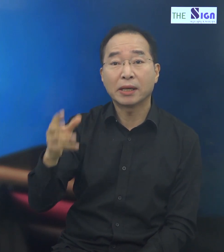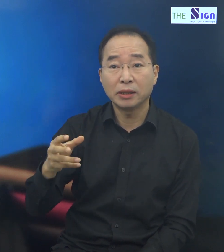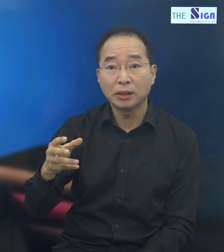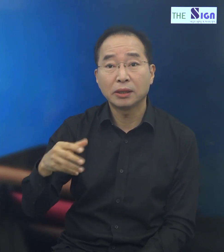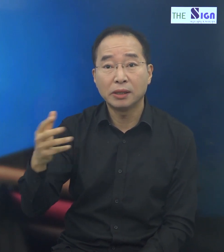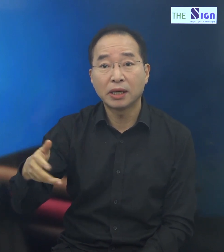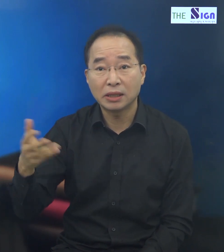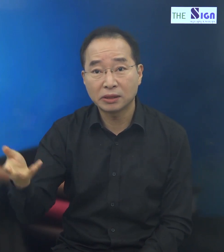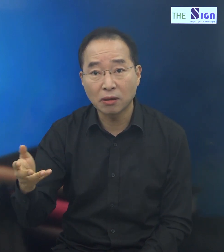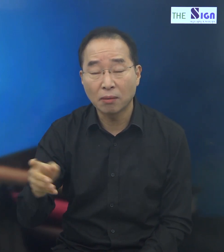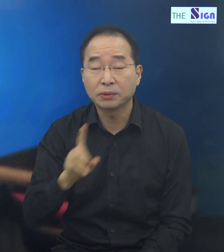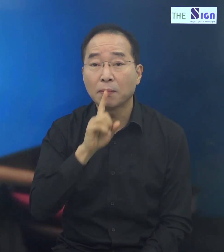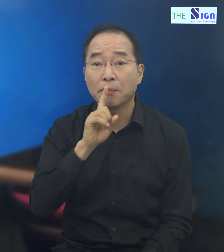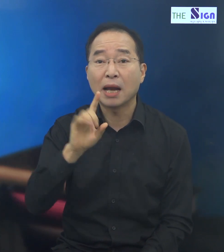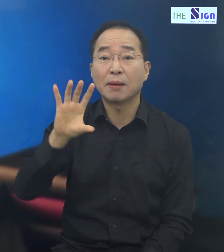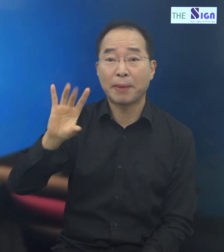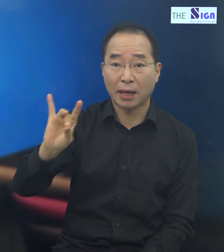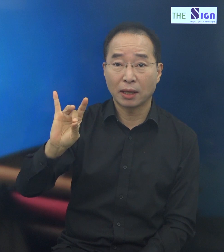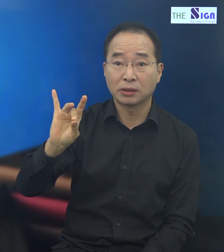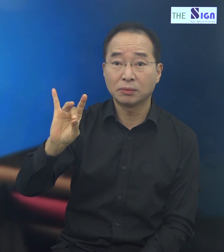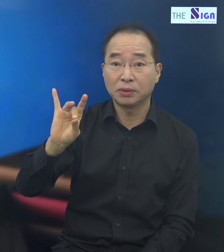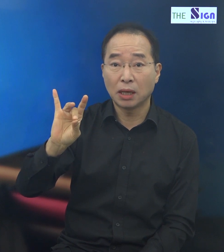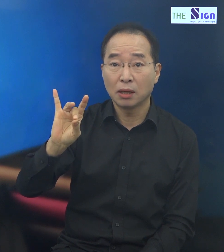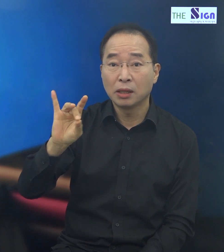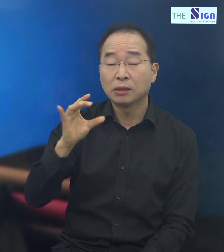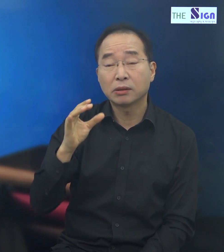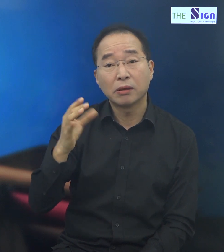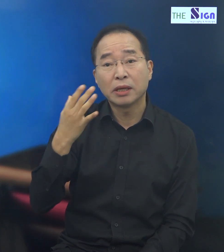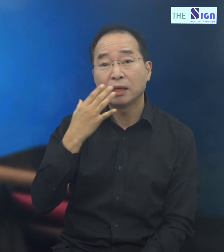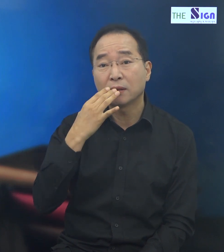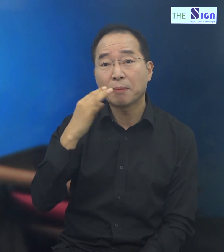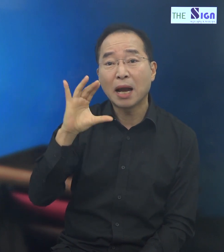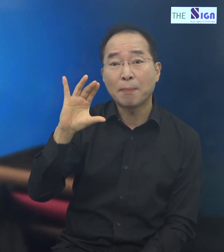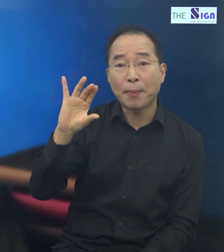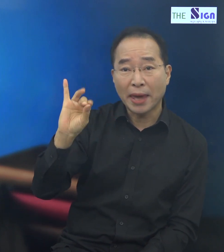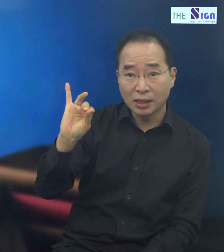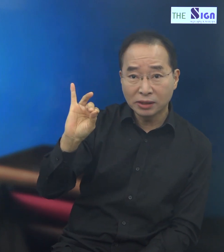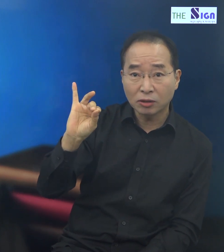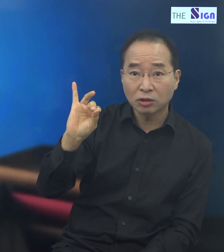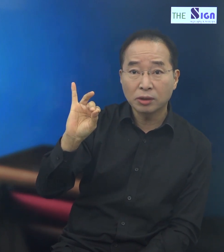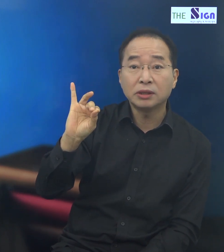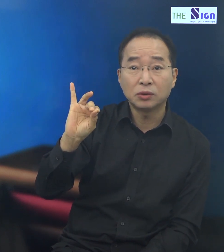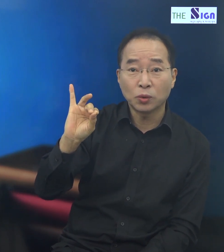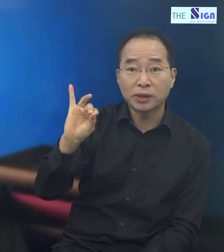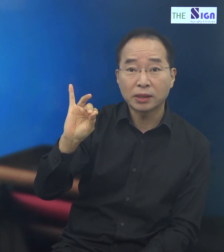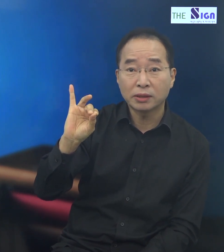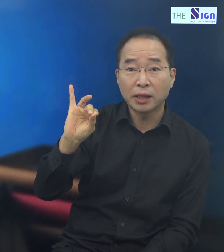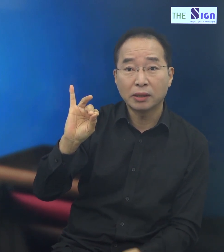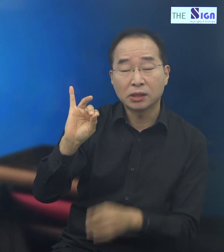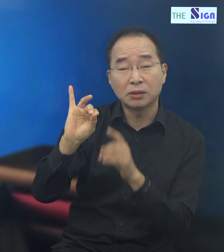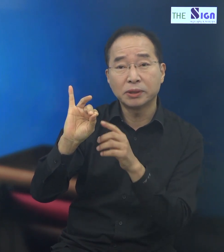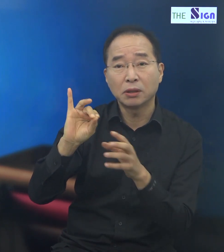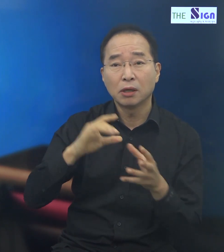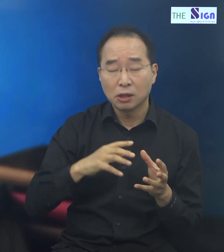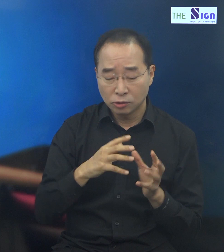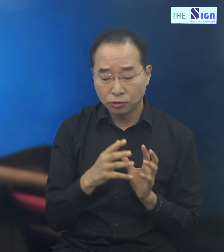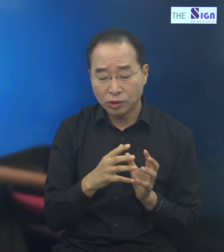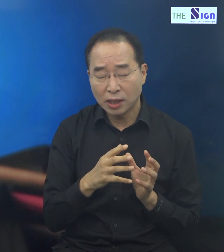말이 일리가 있어. 그래서 말백 씁니다. 그래서 예전 말백을 썼던 이 동작인데 지금은 수화가